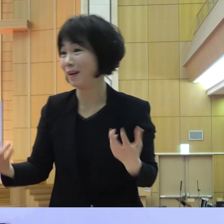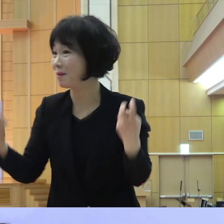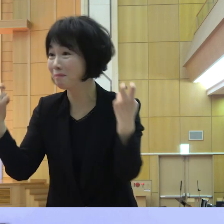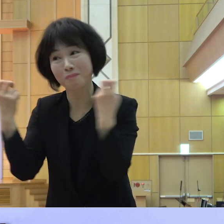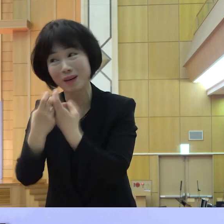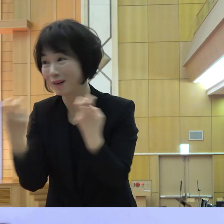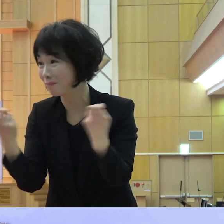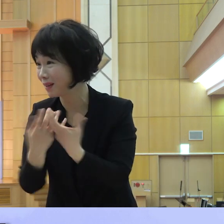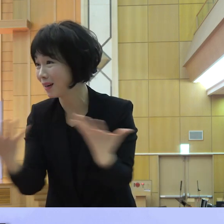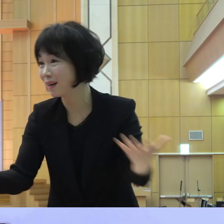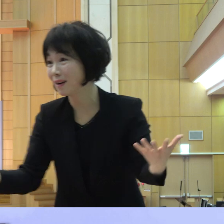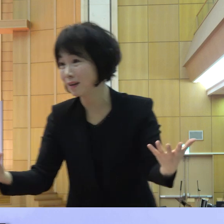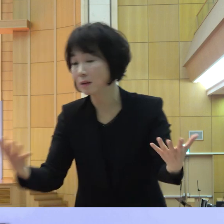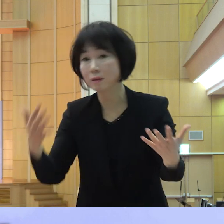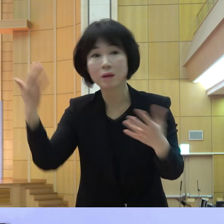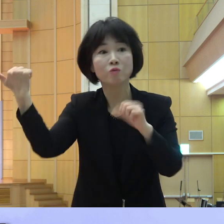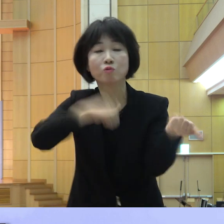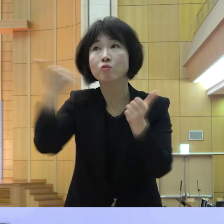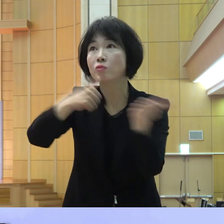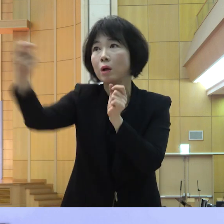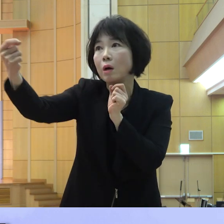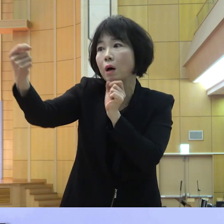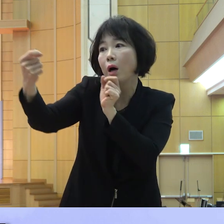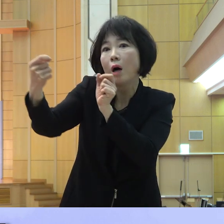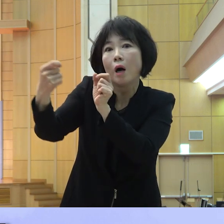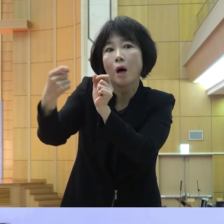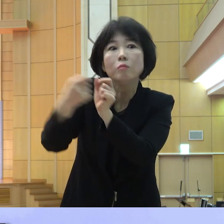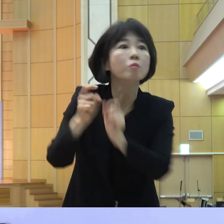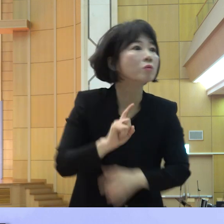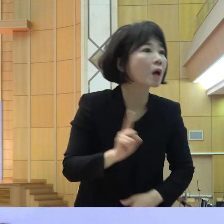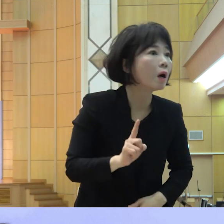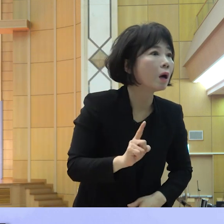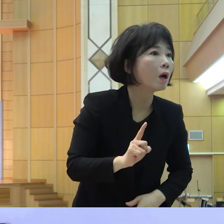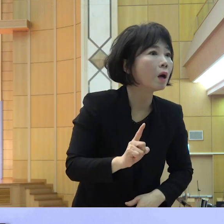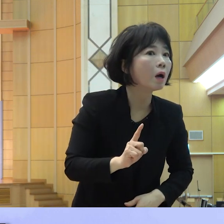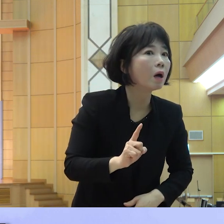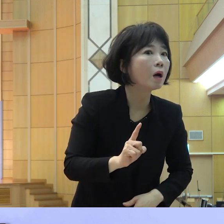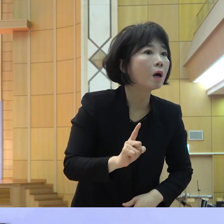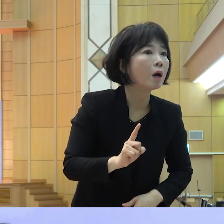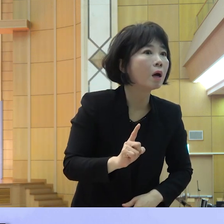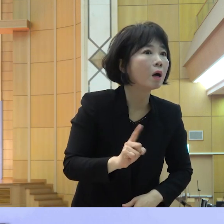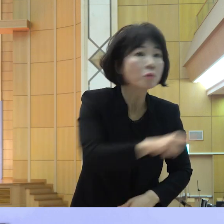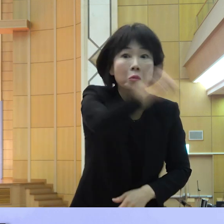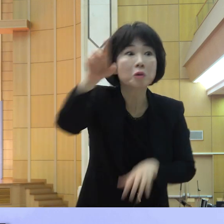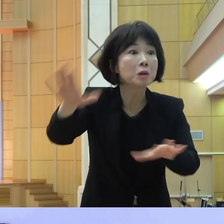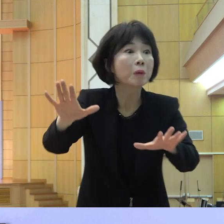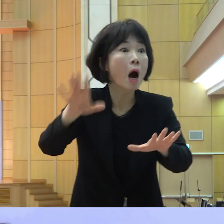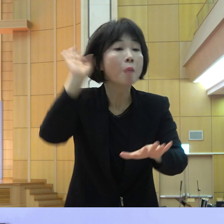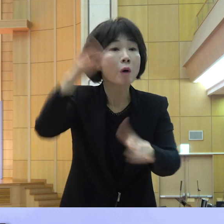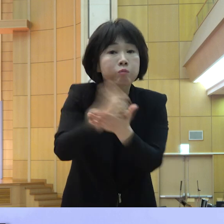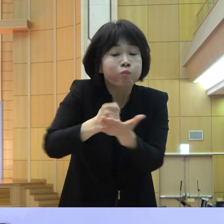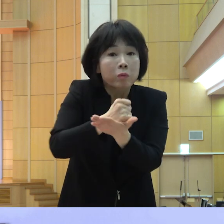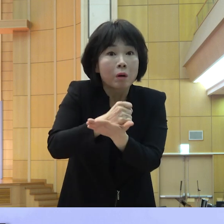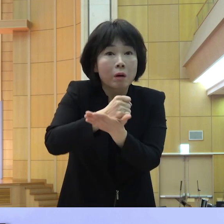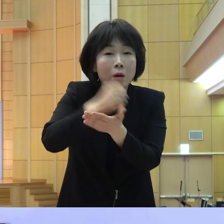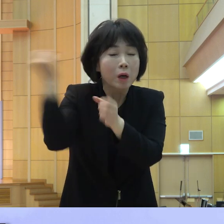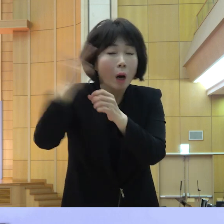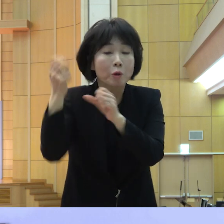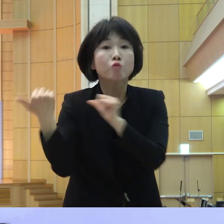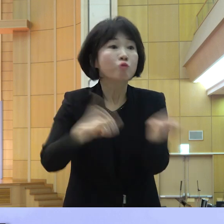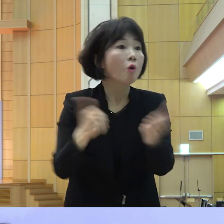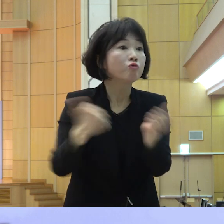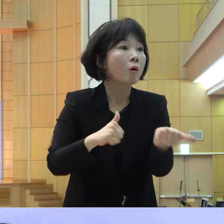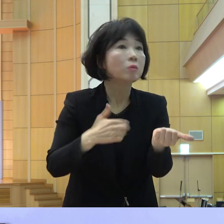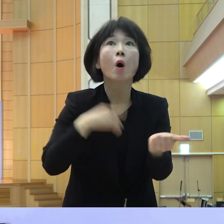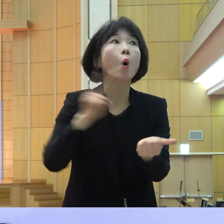평생 사는 것도 아니고 어차피 죽는 겁니다. 그럼 여러분 생각해보세요. 살다가 죽게 되면 어떻게 될 건가? 죽으면 어디로